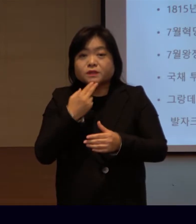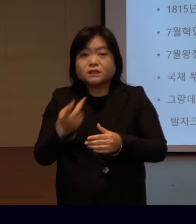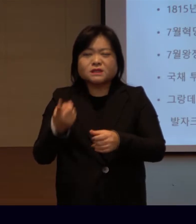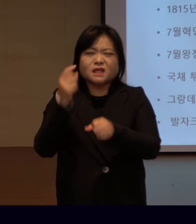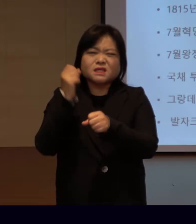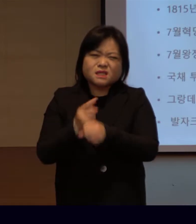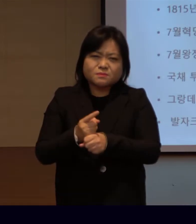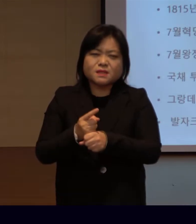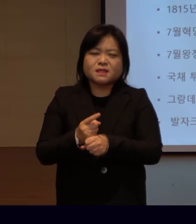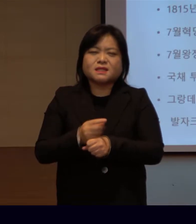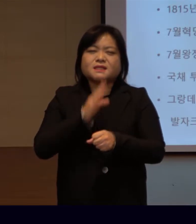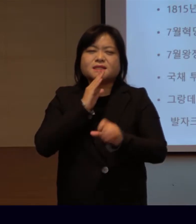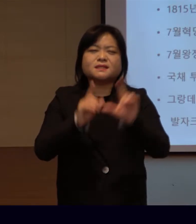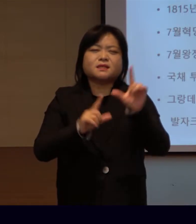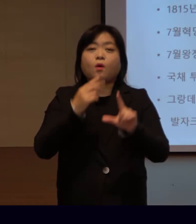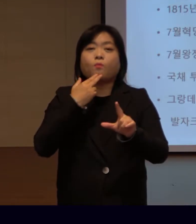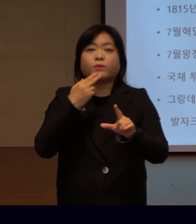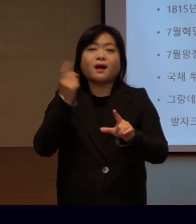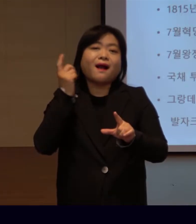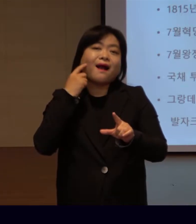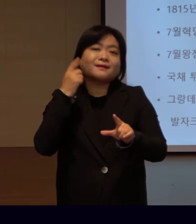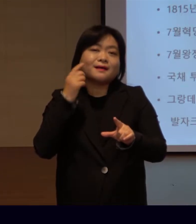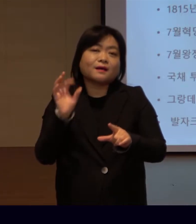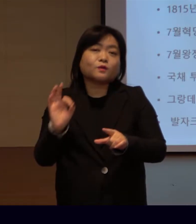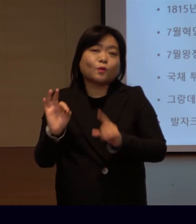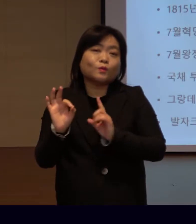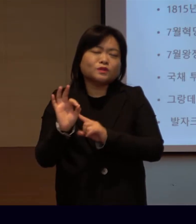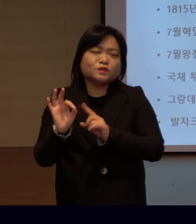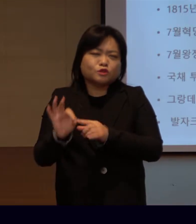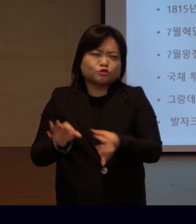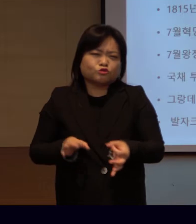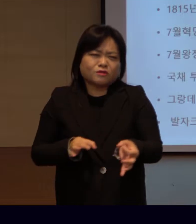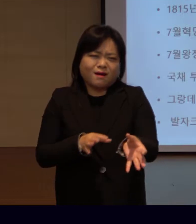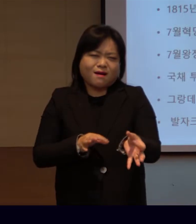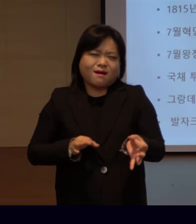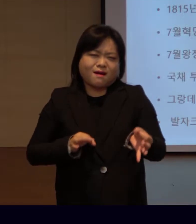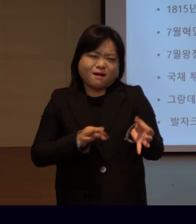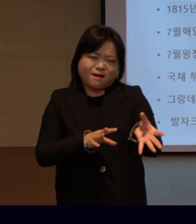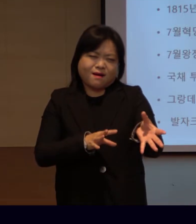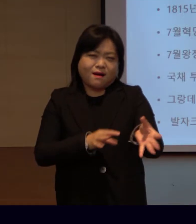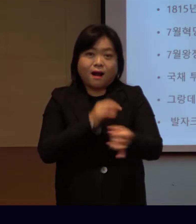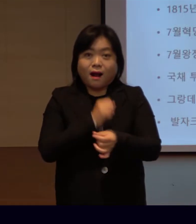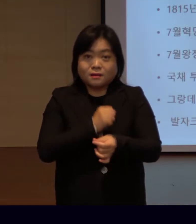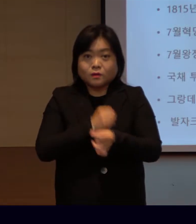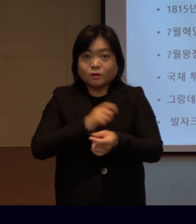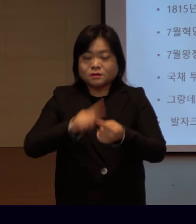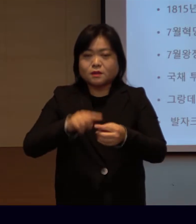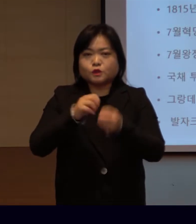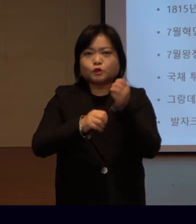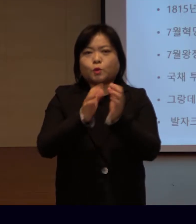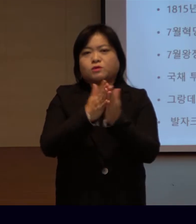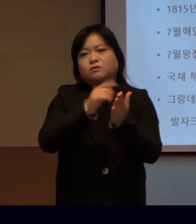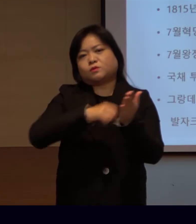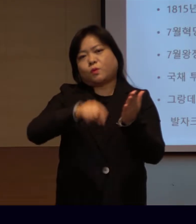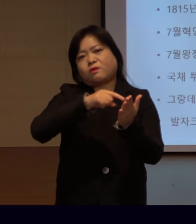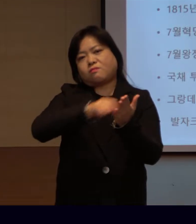이미 실체가 없는 가상의 돈을 투자라는 개념을 바자크는 이 소설 속에 담은